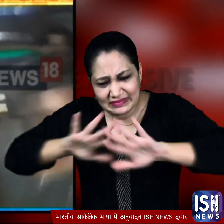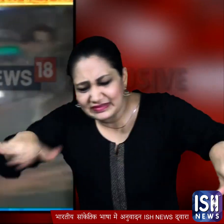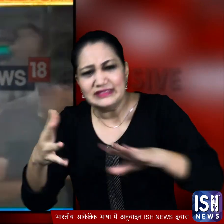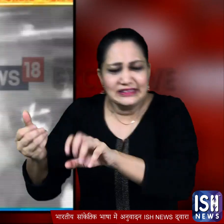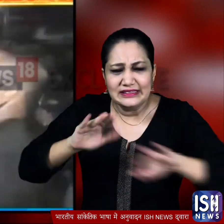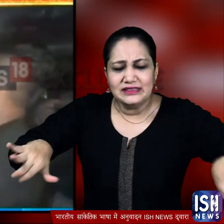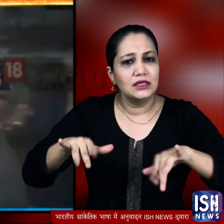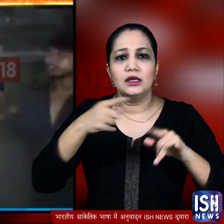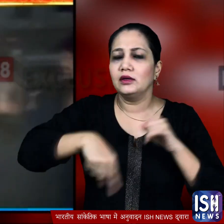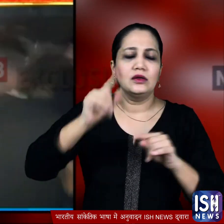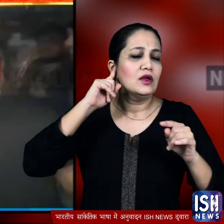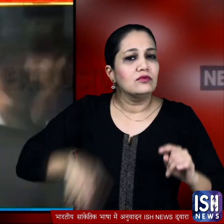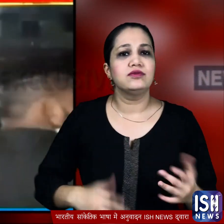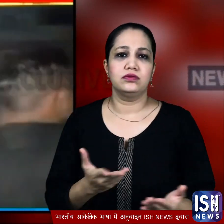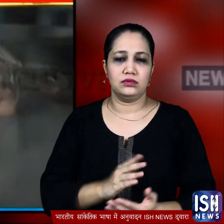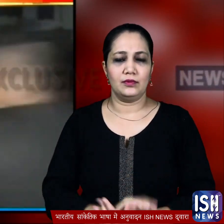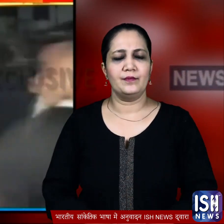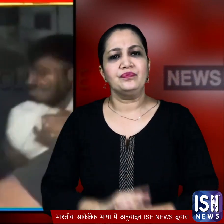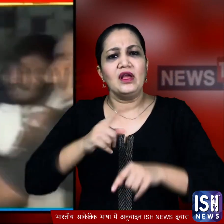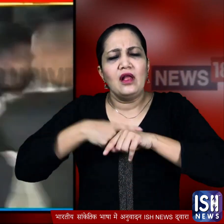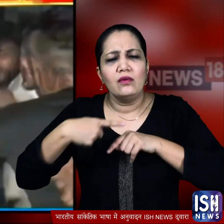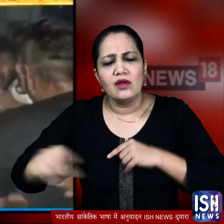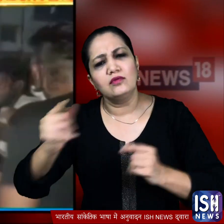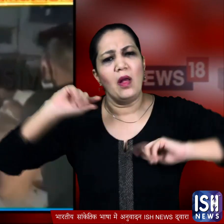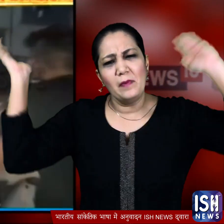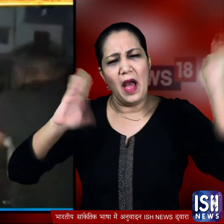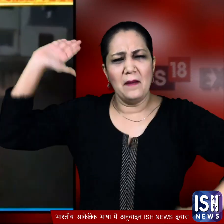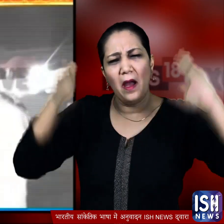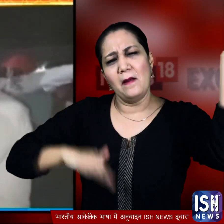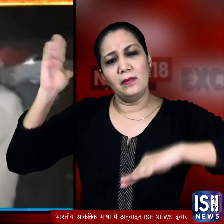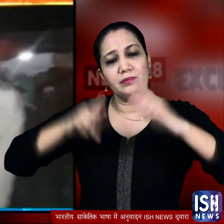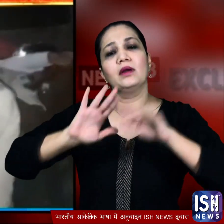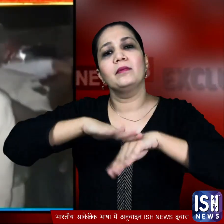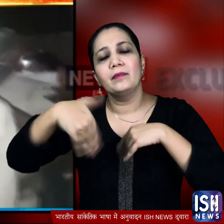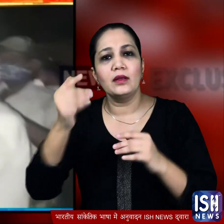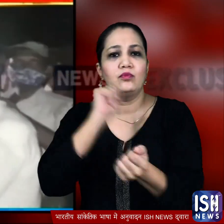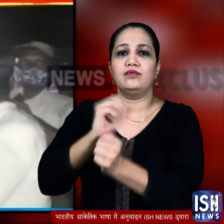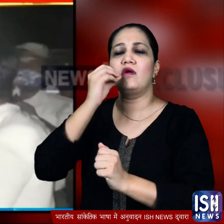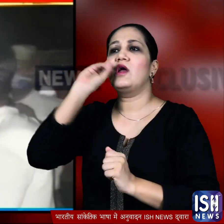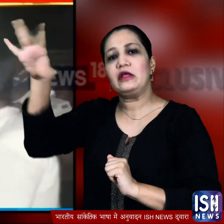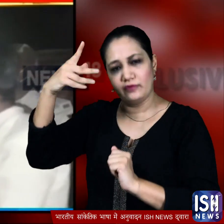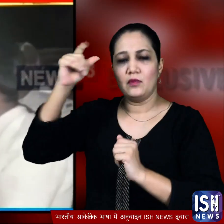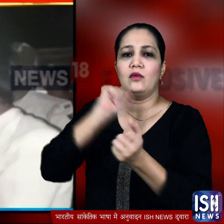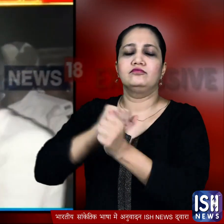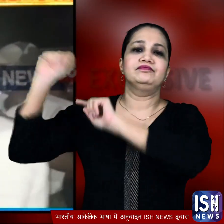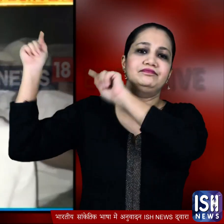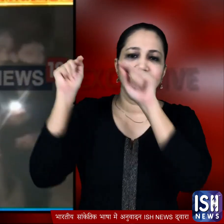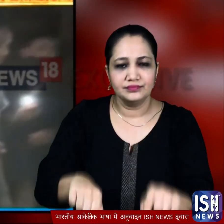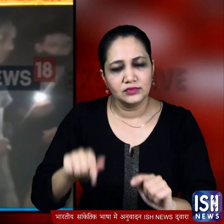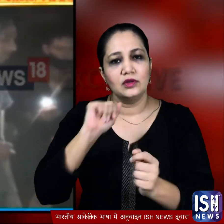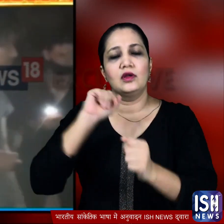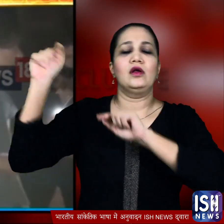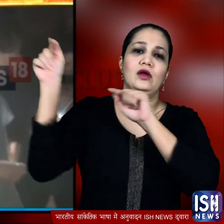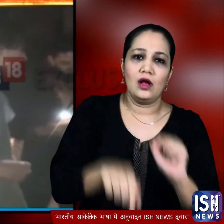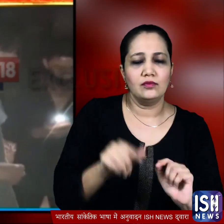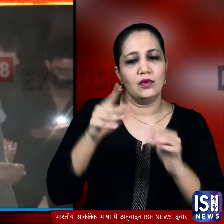बचाने की कोशिश की, लेकिन उन लोगों ने किसी की नहीं सुनी और काफी देर तक उनकी पिटाई करते रहे। हालांकि बाद में किसी ने पुलिस को मामले की जानकारी दी, जिसके